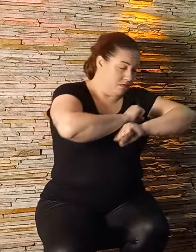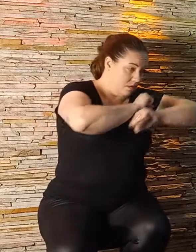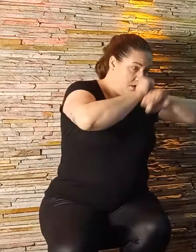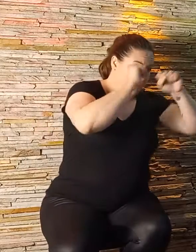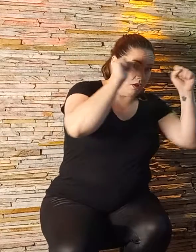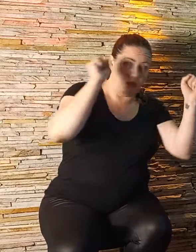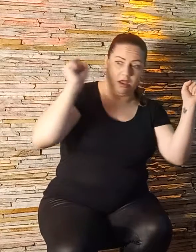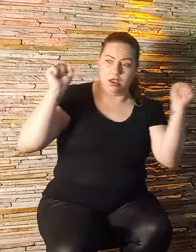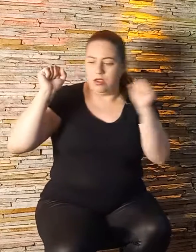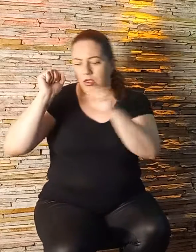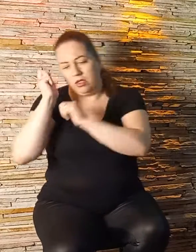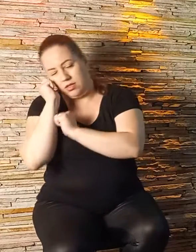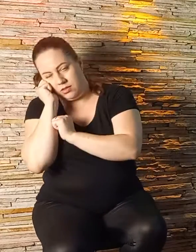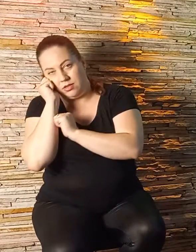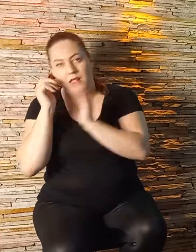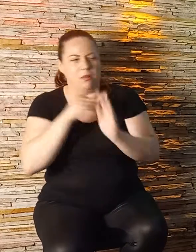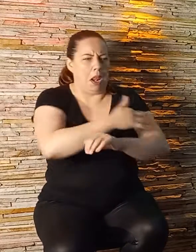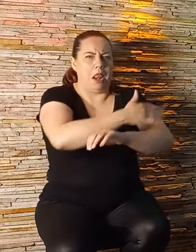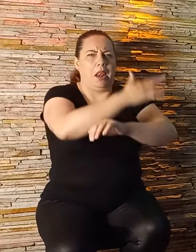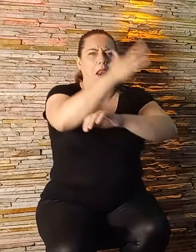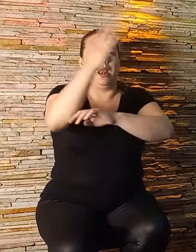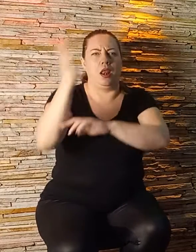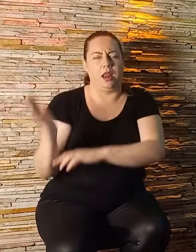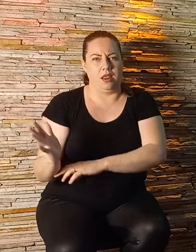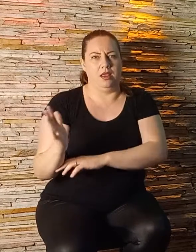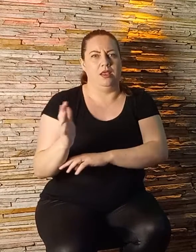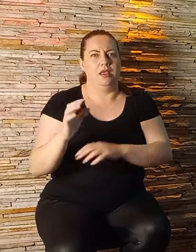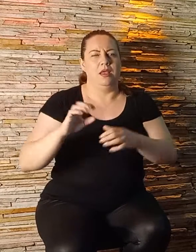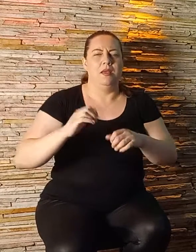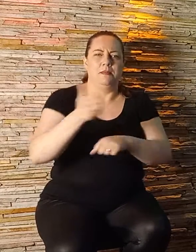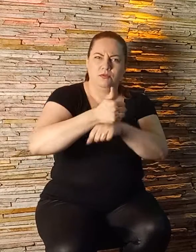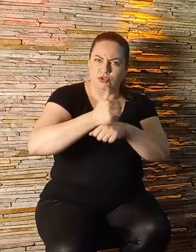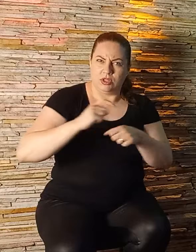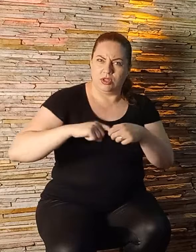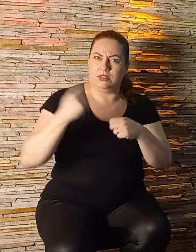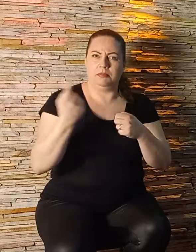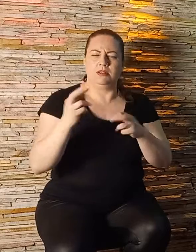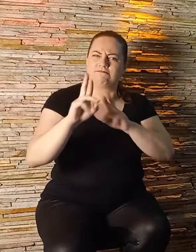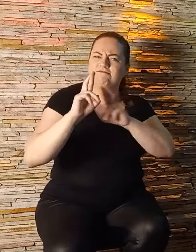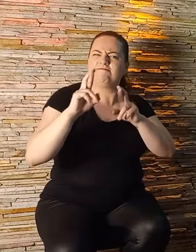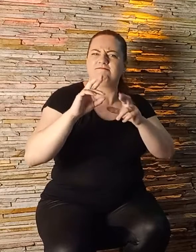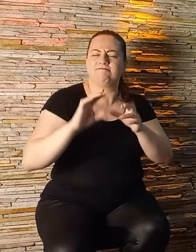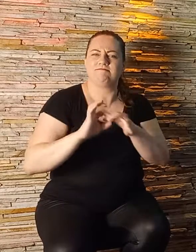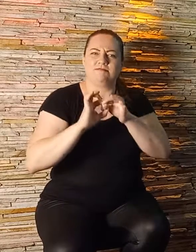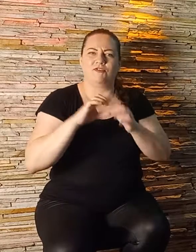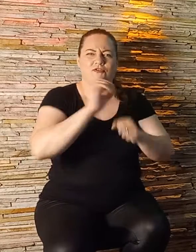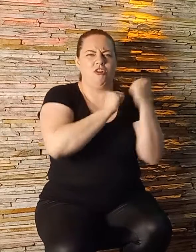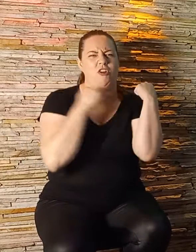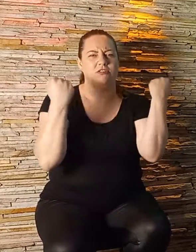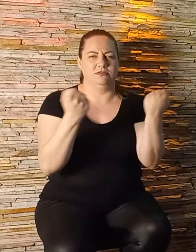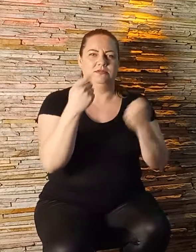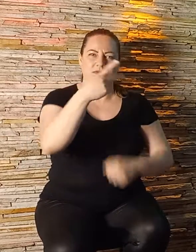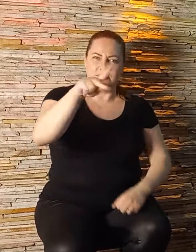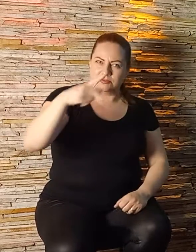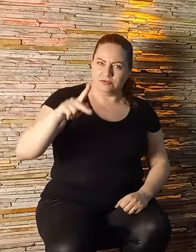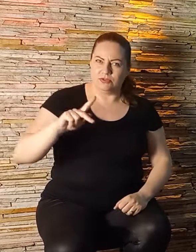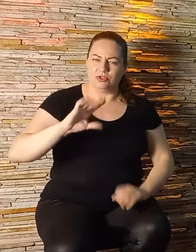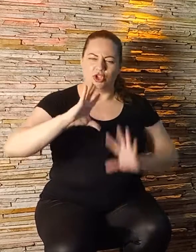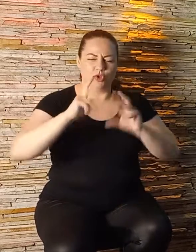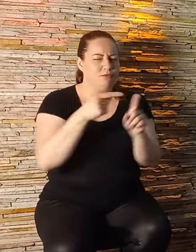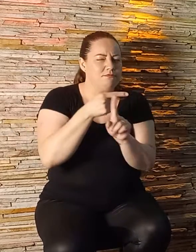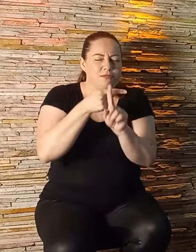me acorda até a hora que eu me deito profissional independente isso aí eu desejo toda a força do mundo para vocês eu desejo toda a garra